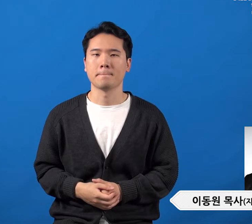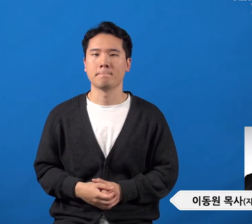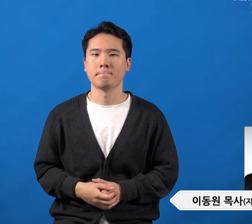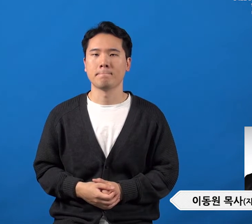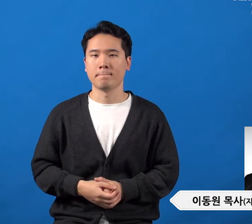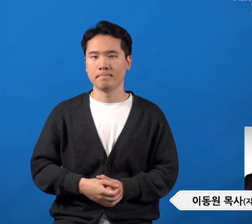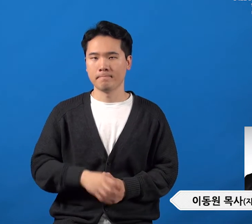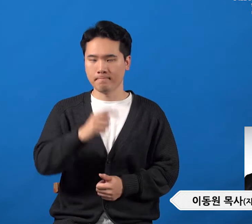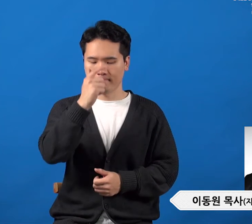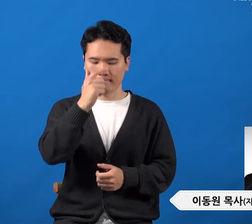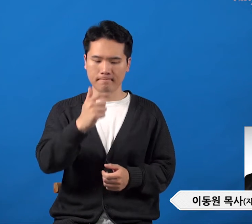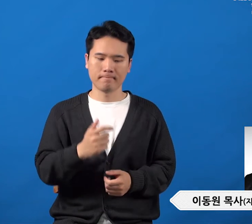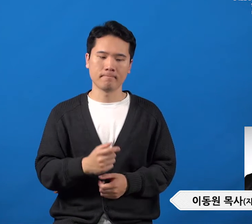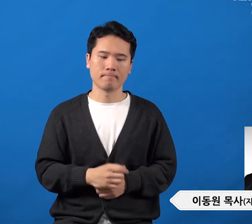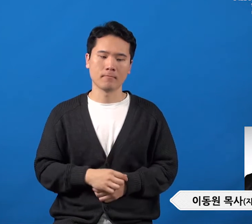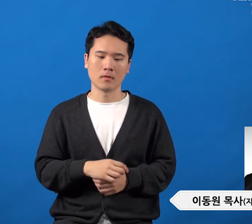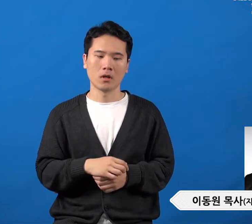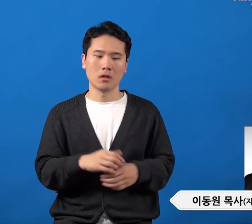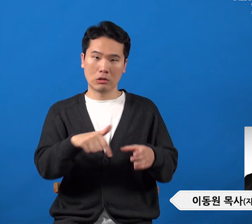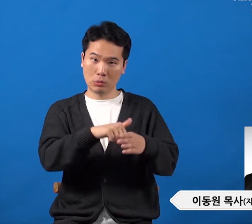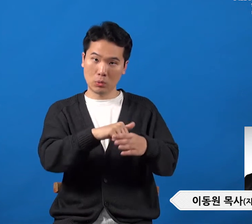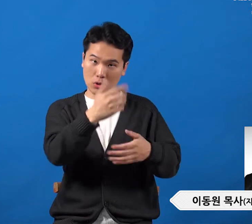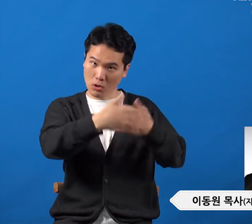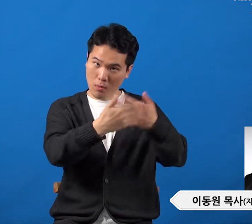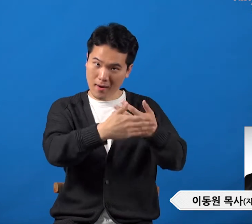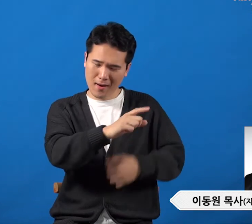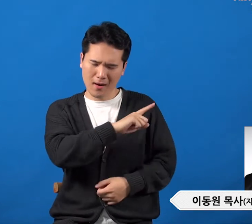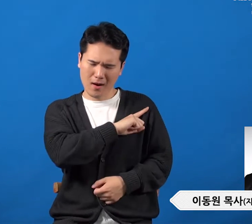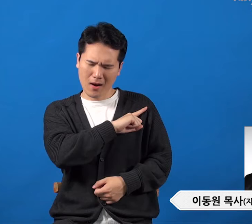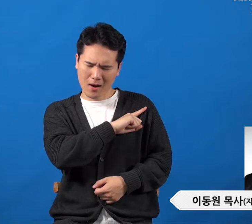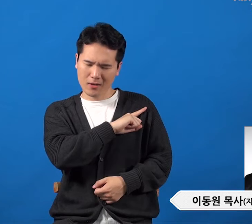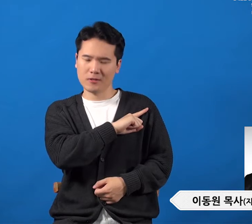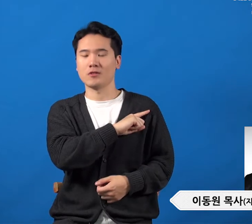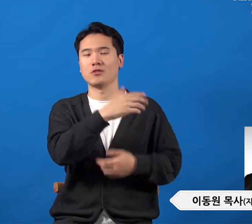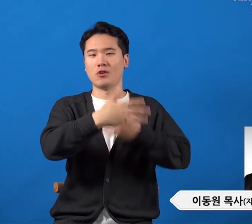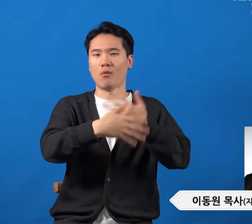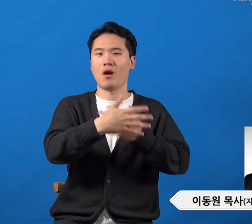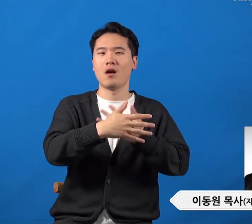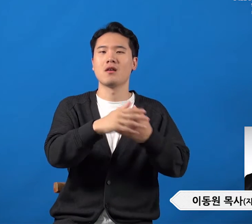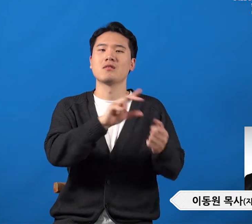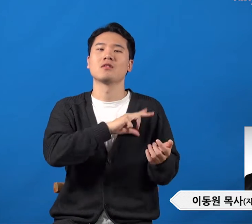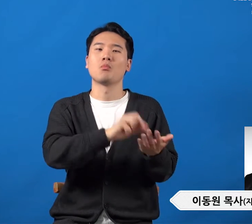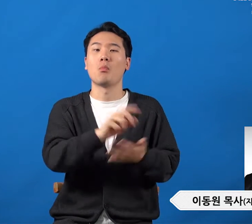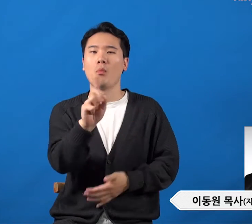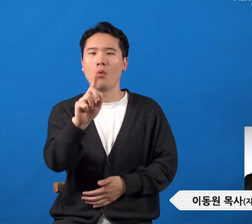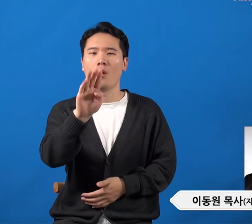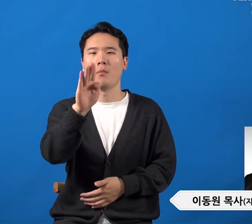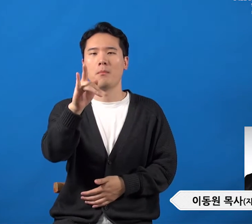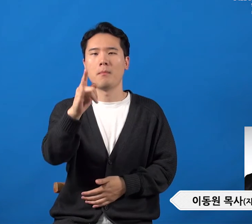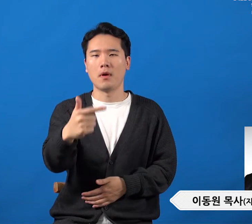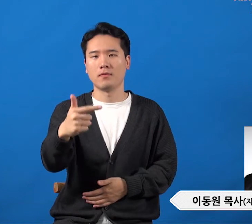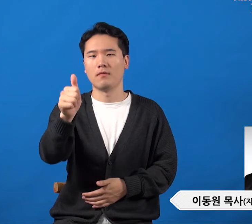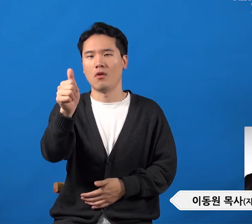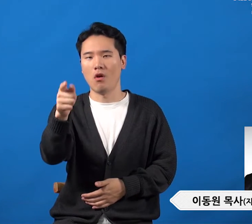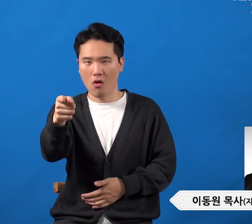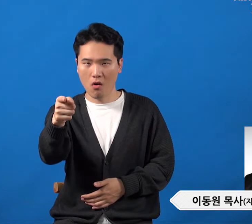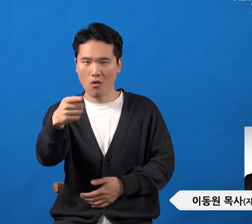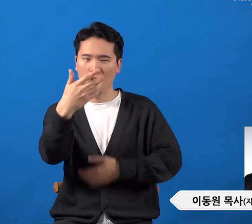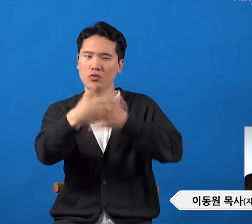기독교 영화 가운데 최고의 명화를 꼽는다면 저는 아직도 벤허를 능가할 영화는 없다고